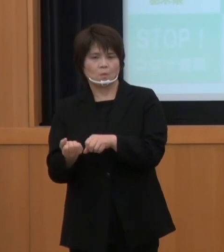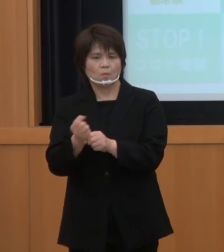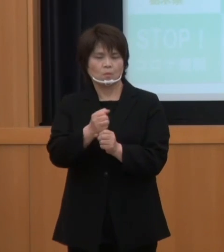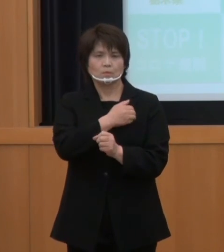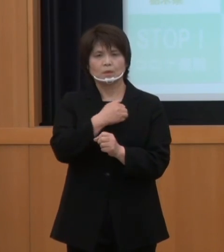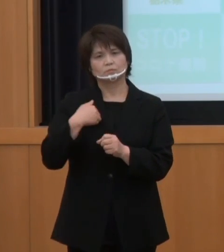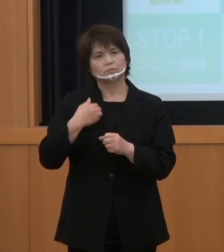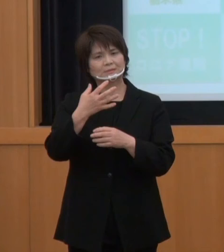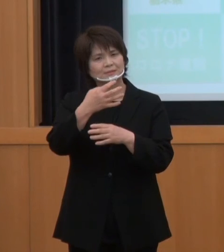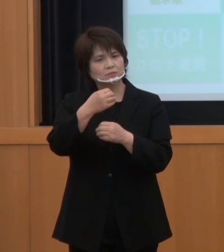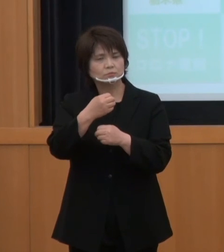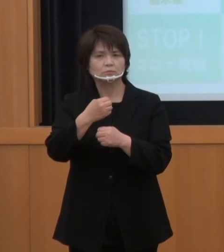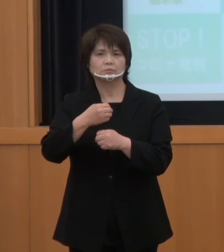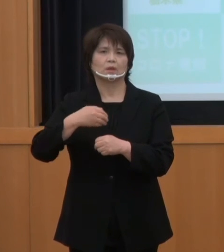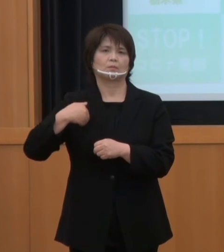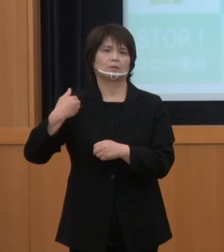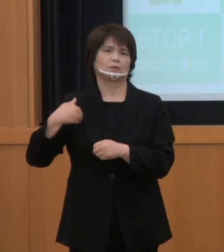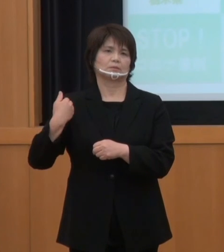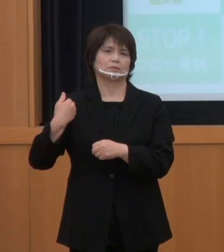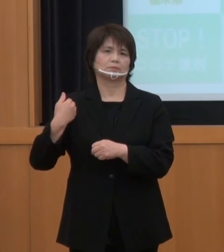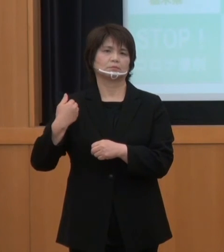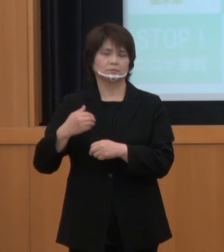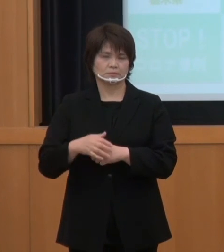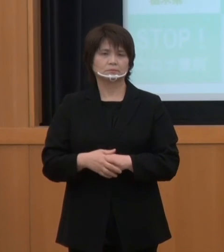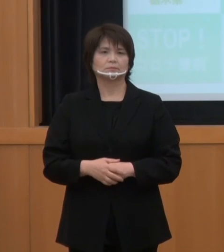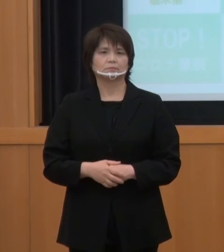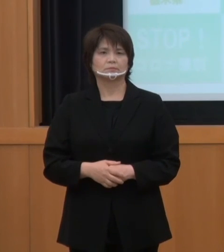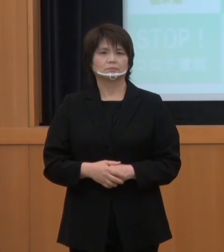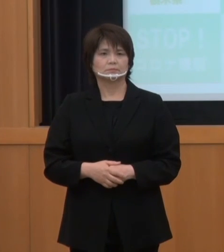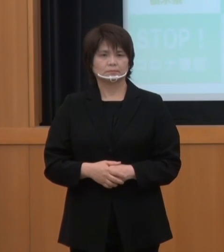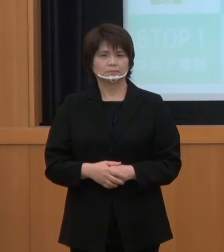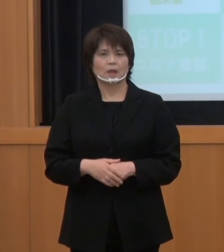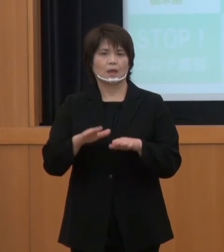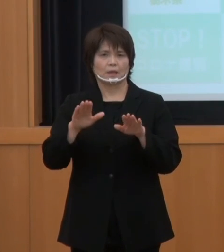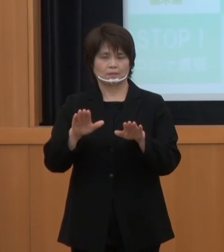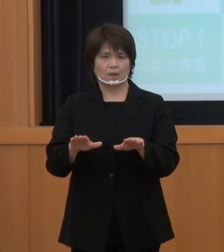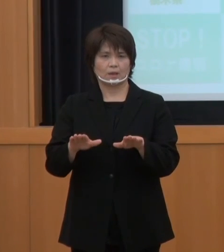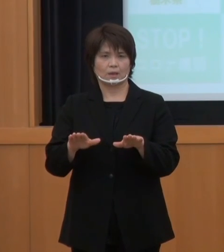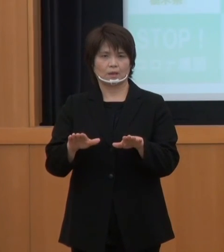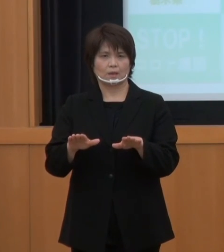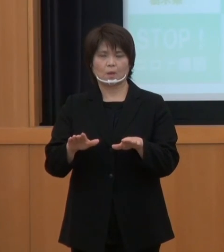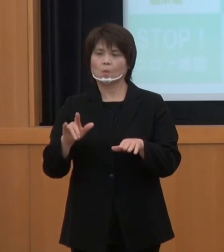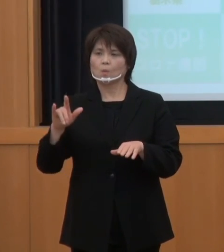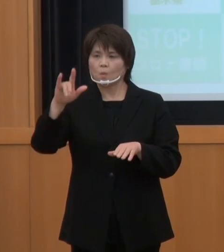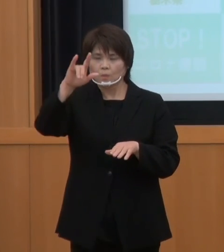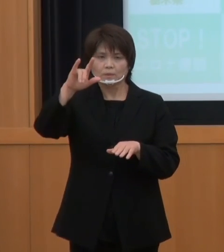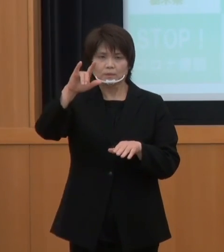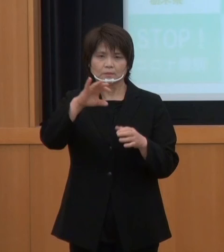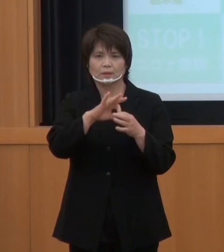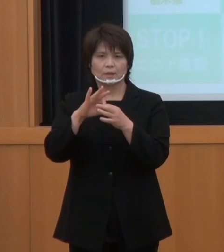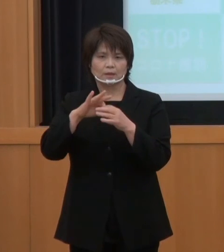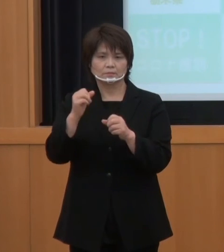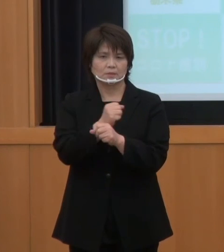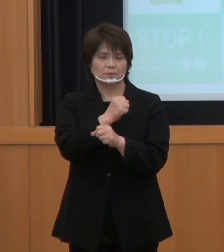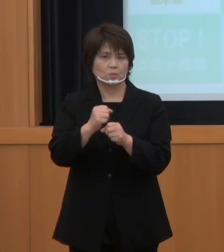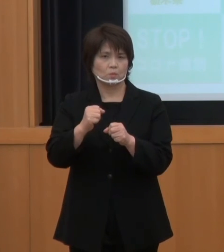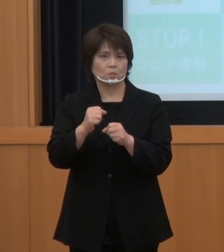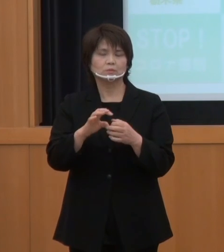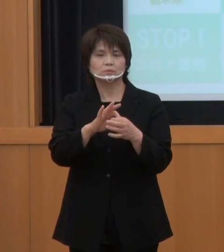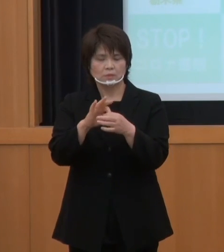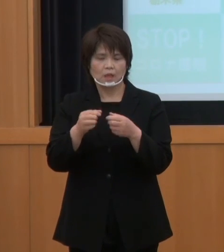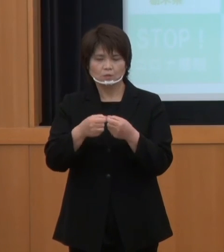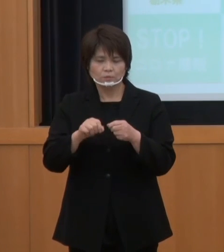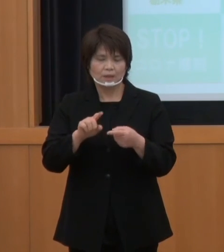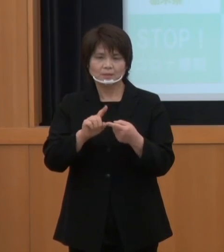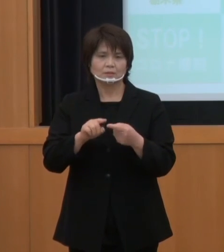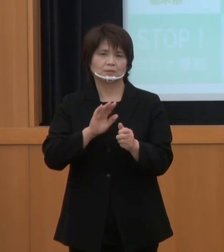がポイントだというふうに思います。現時点で航空機関連産業への具体的な